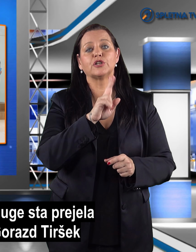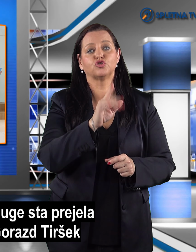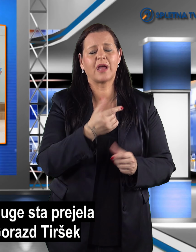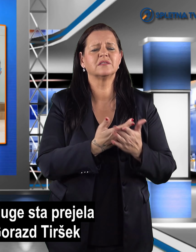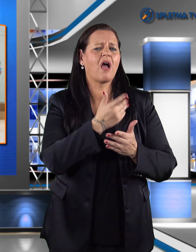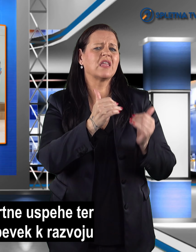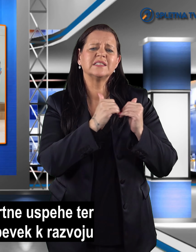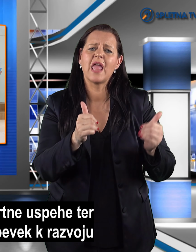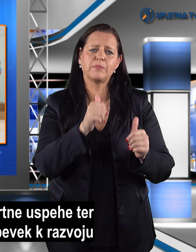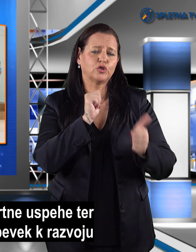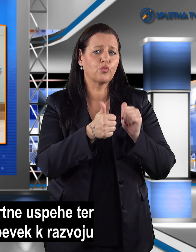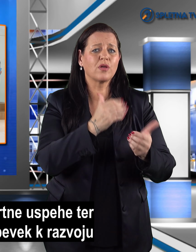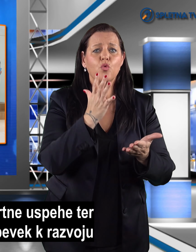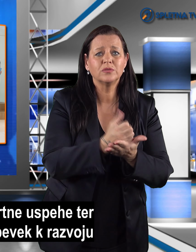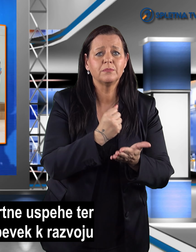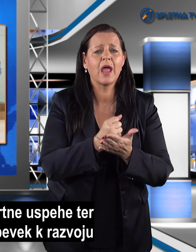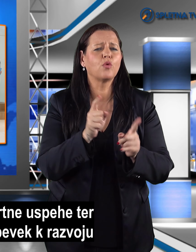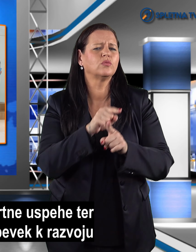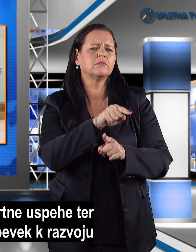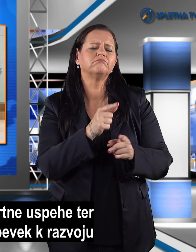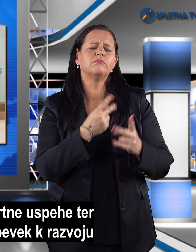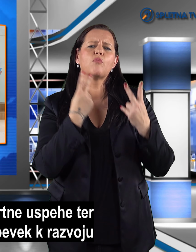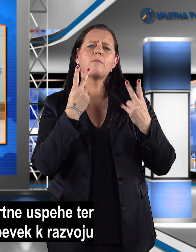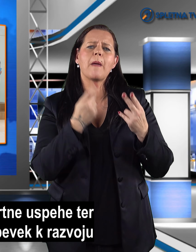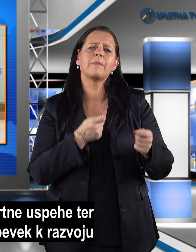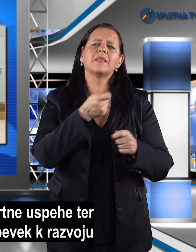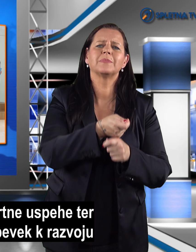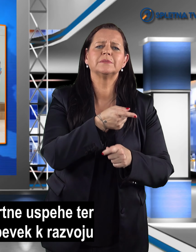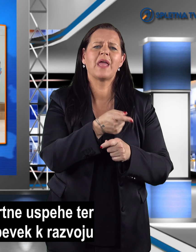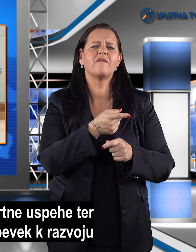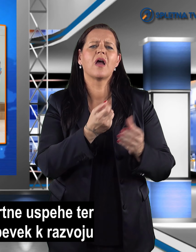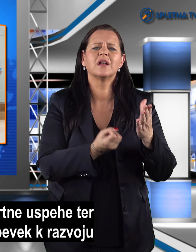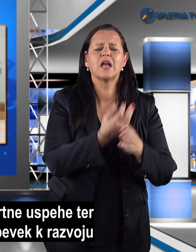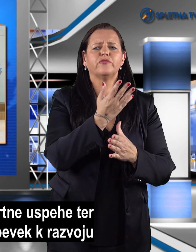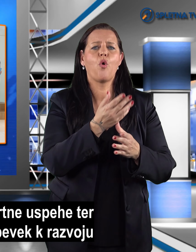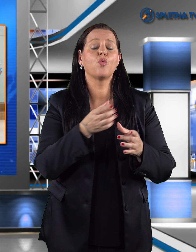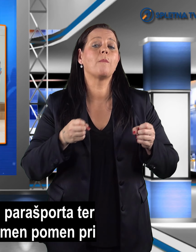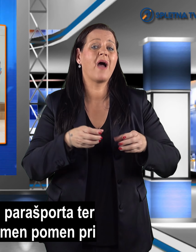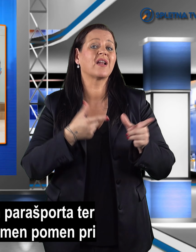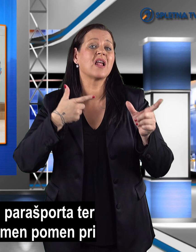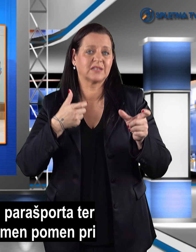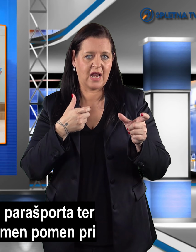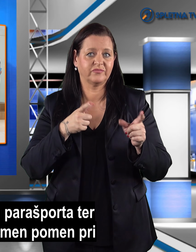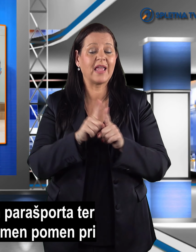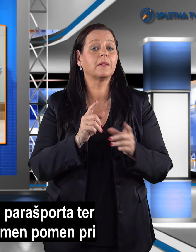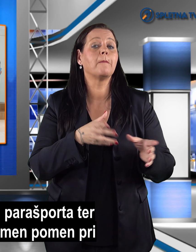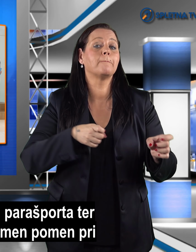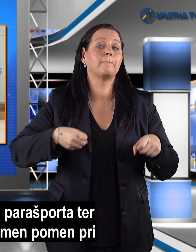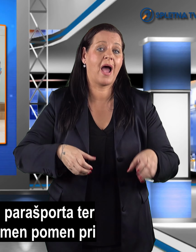za izjemne športne uspehe ter pomemben prispevek k razvoju parastrelstva in parašporta ter Arhiv Republike